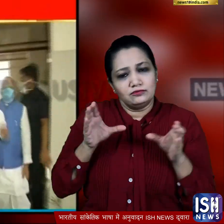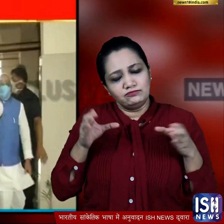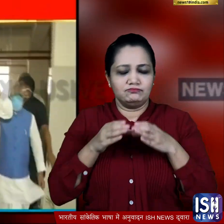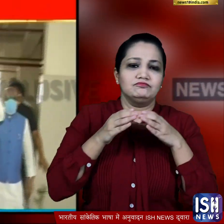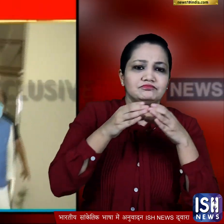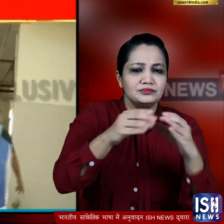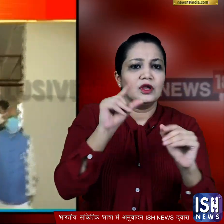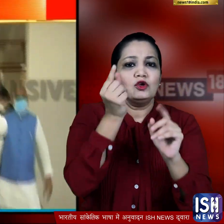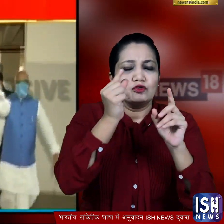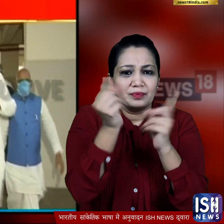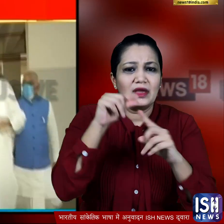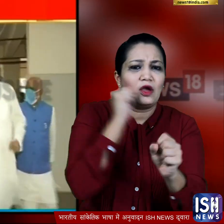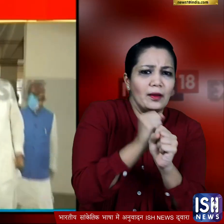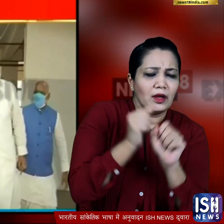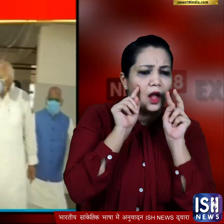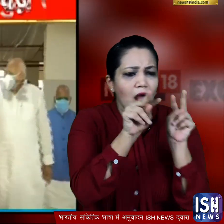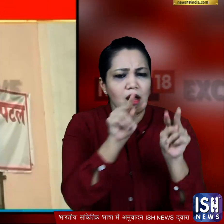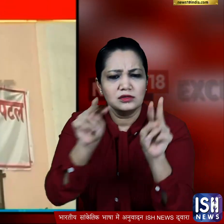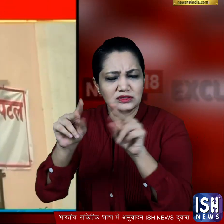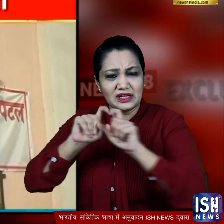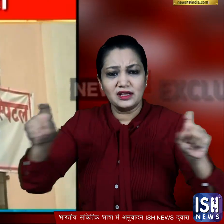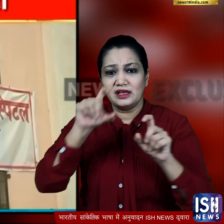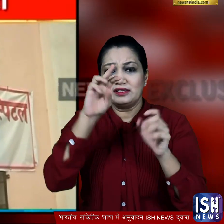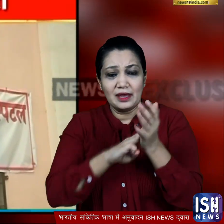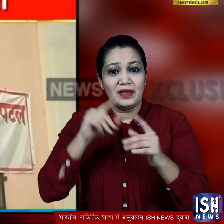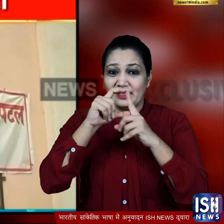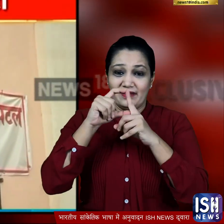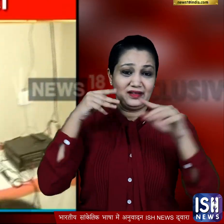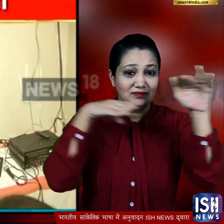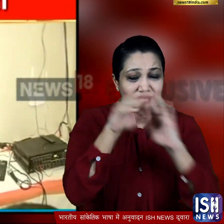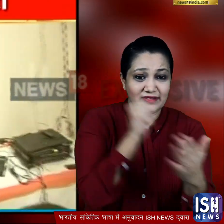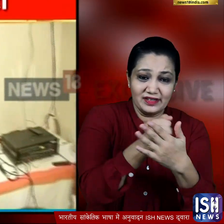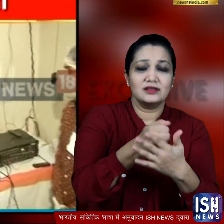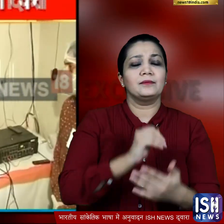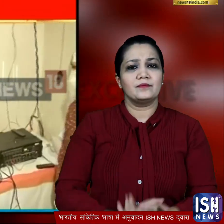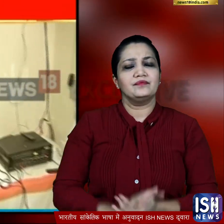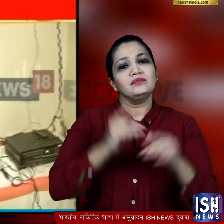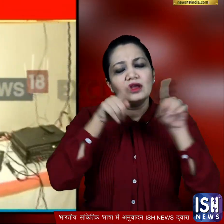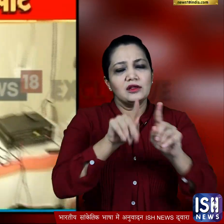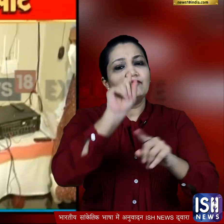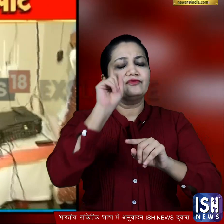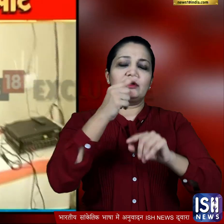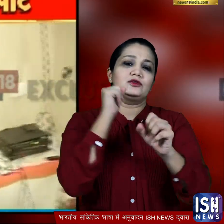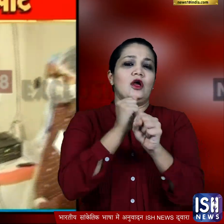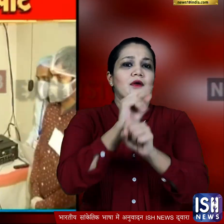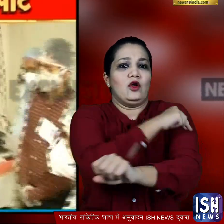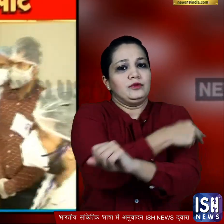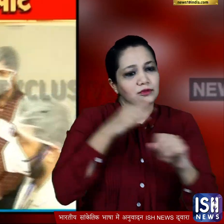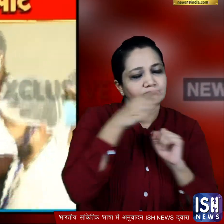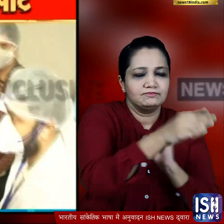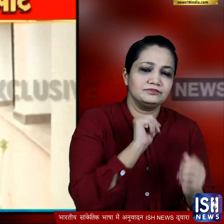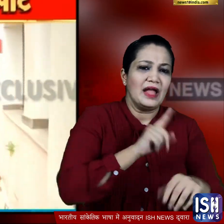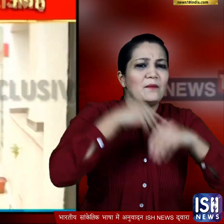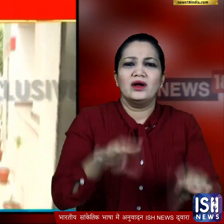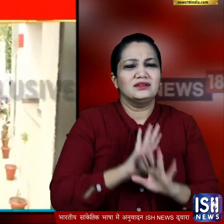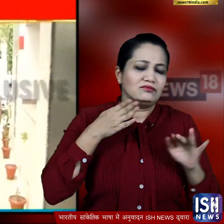जंग में यूपी सरकार की तैयारियों को बारीकी से देखा। जैसे ही मुख्यमंत्री देवरिया पहुंचे तो बिना वक्त गंवाए वो सीधे वहां के सरकारी अस्पताल रवाना